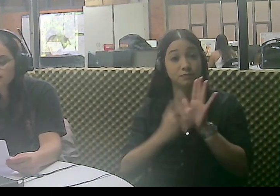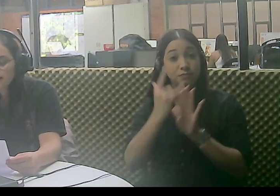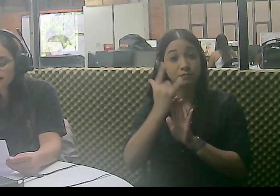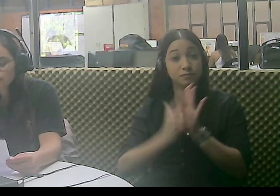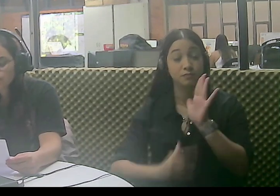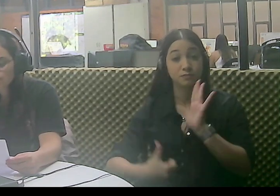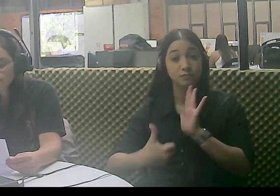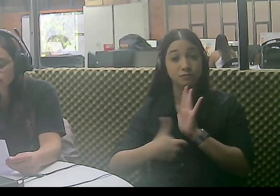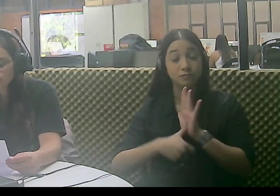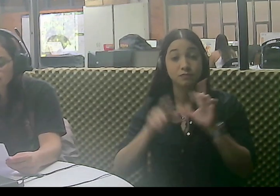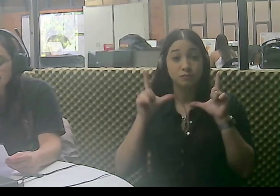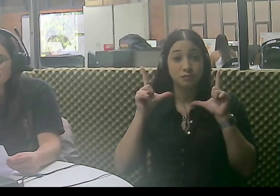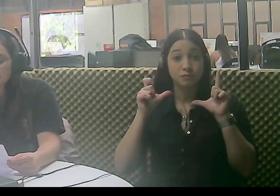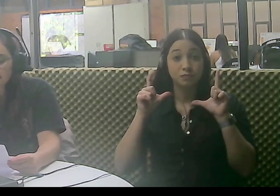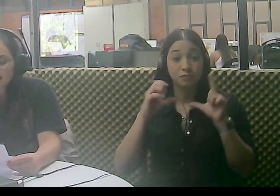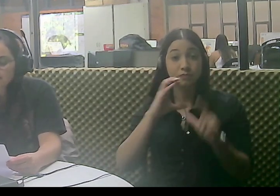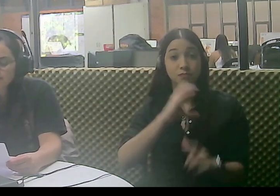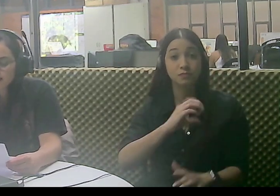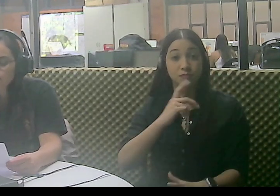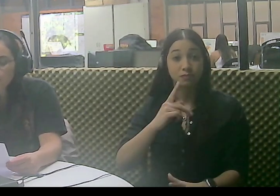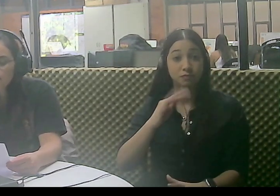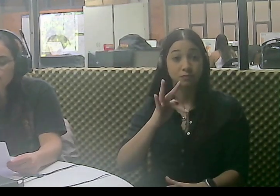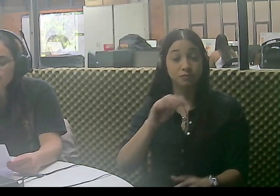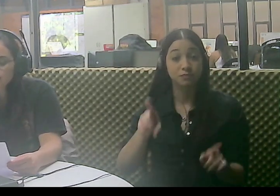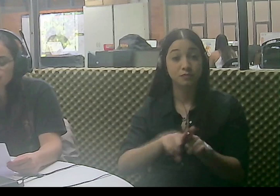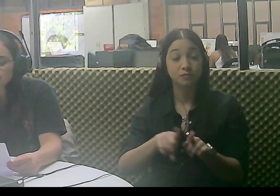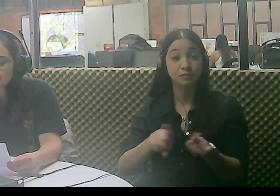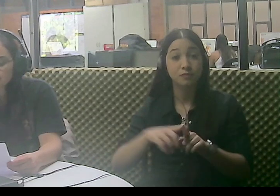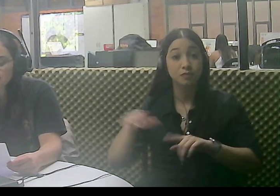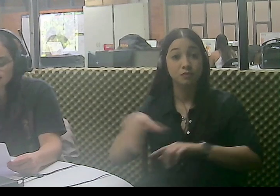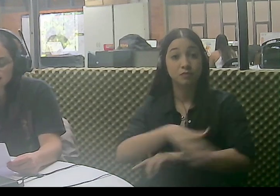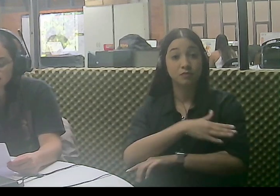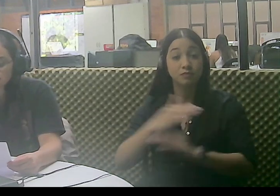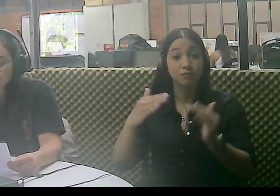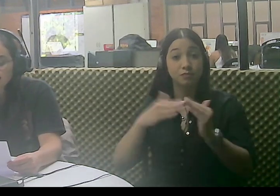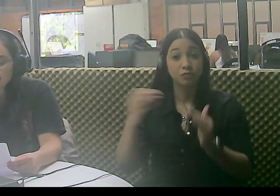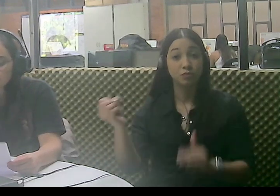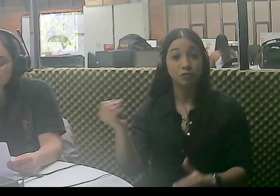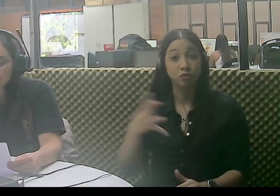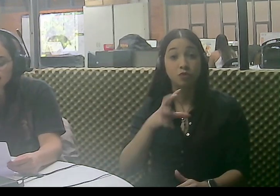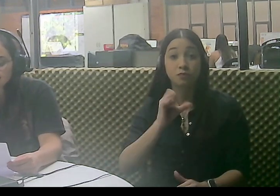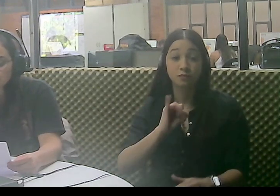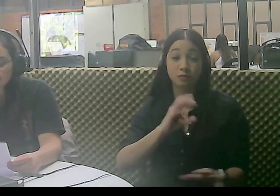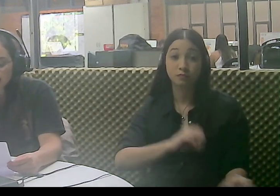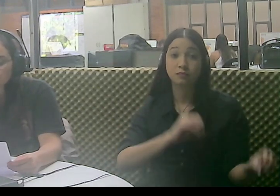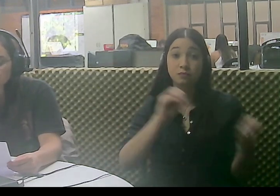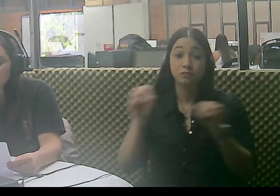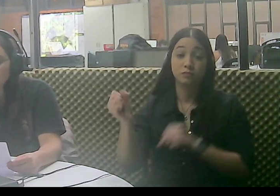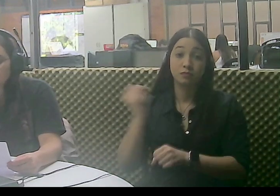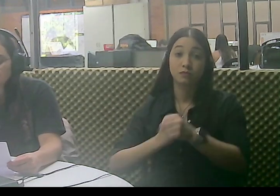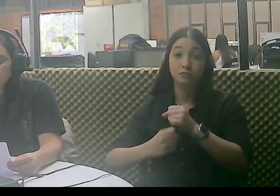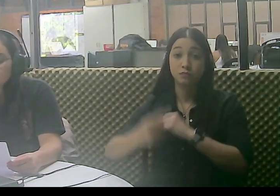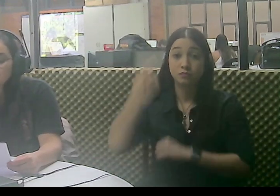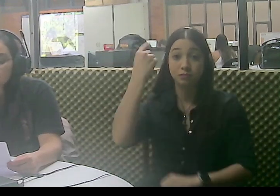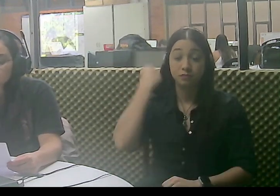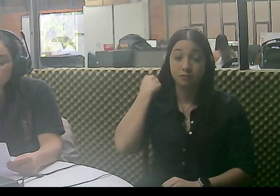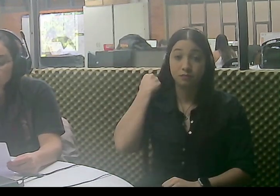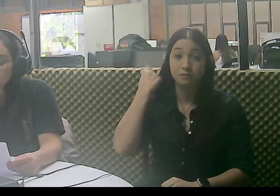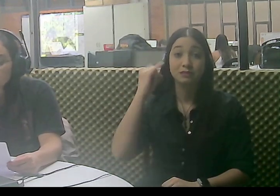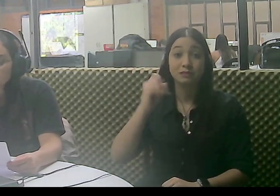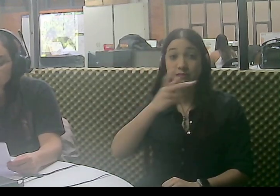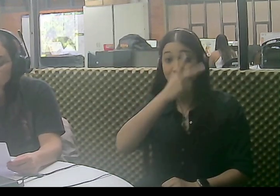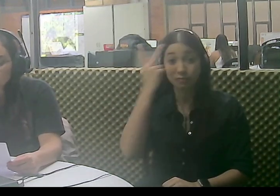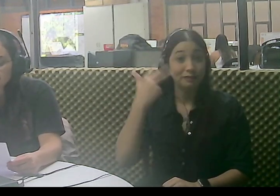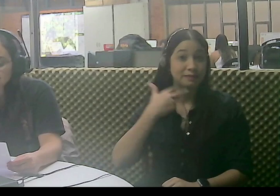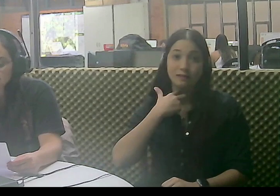de identificação com foto, CPF e comprovante de endereço recente, caso tenha se mudado no último ano. Se a pessoa